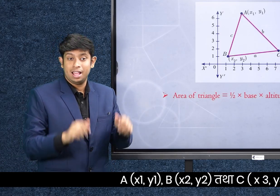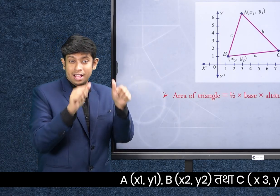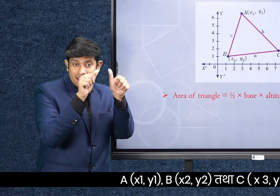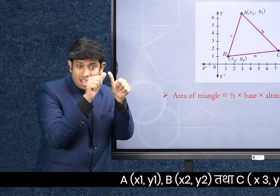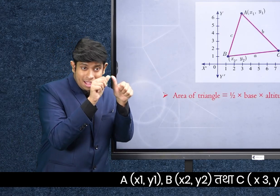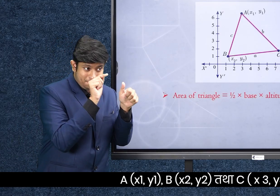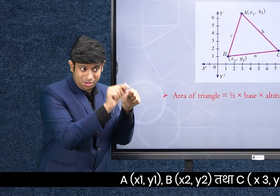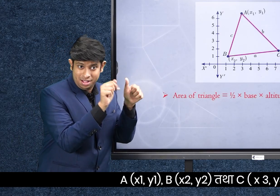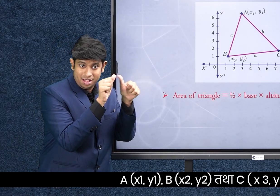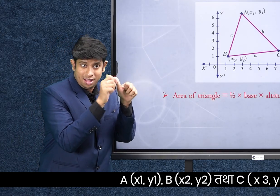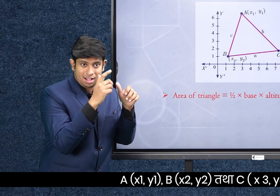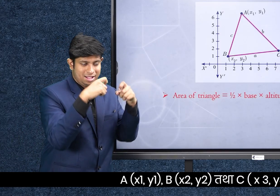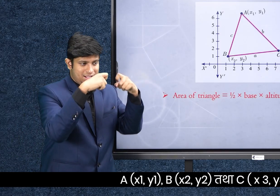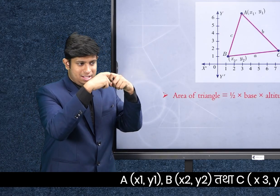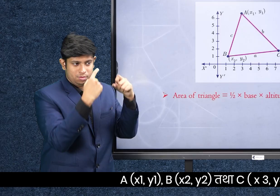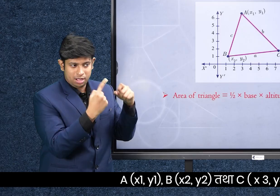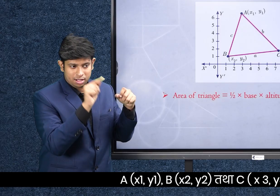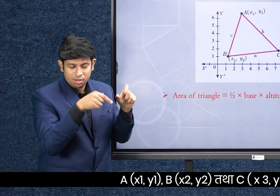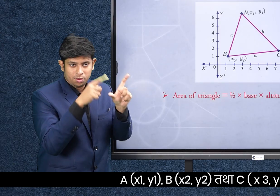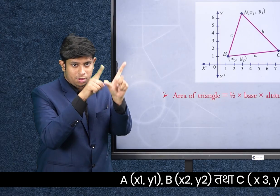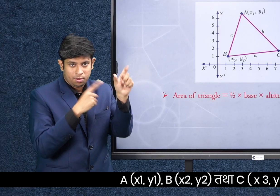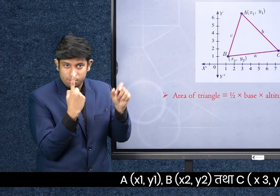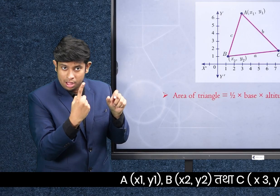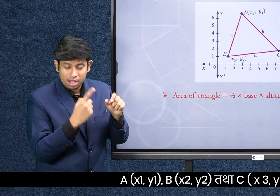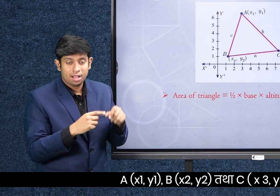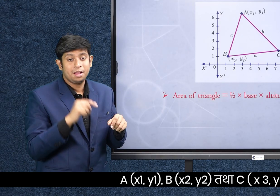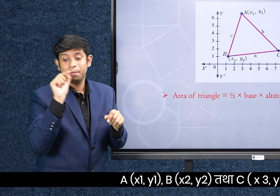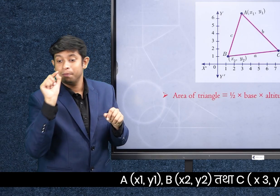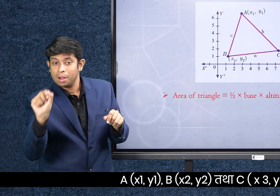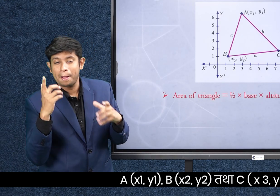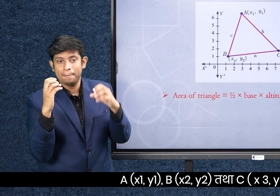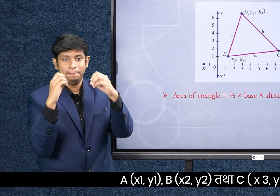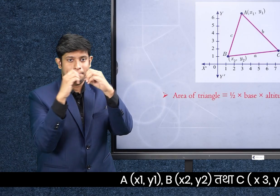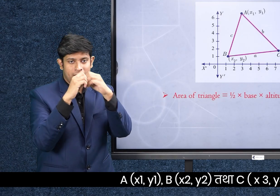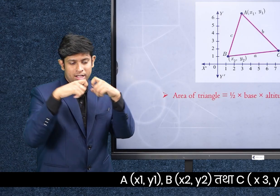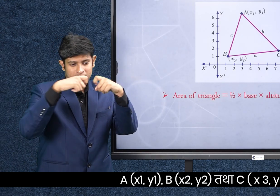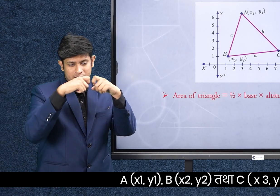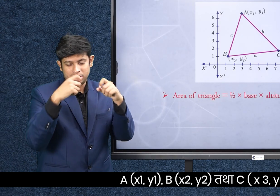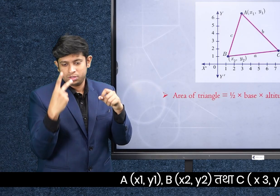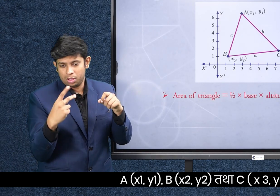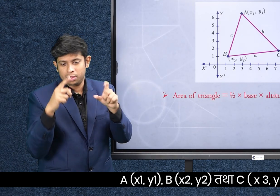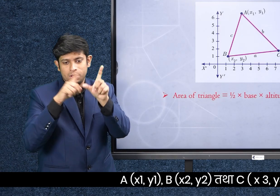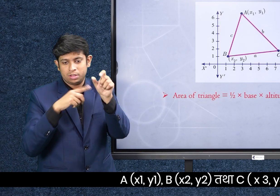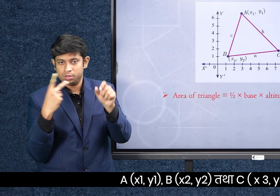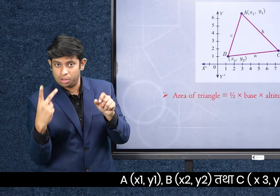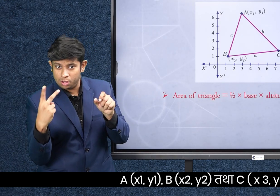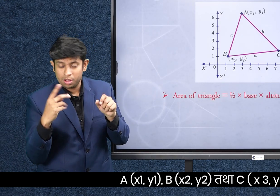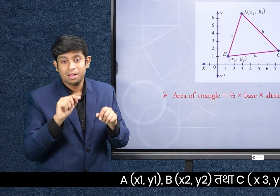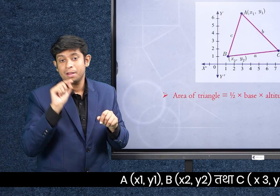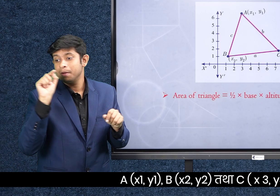A of x1, y1, B of x2, y2 तथा C of x3,